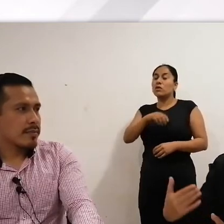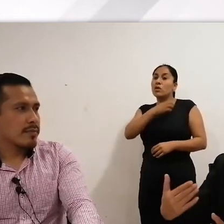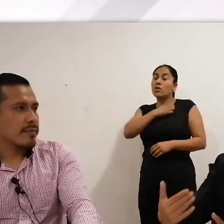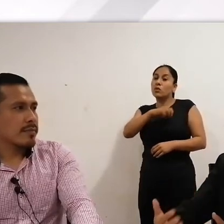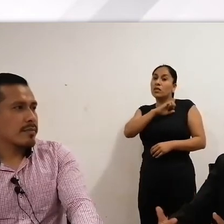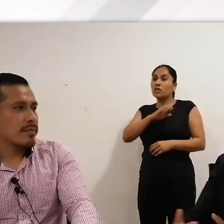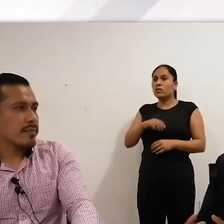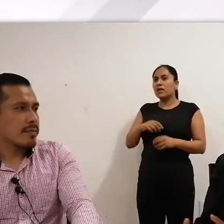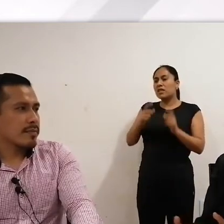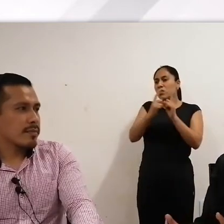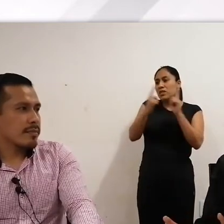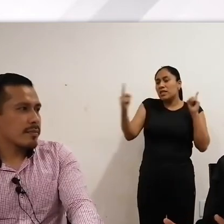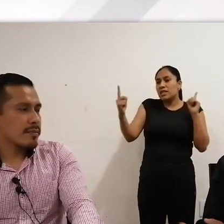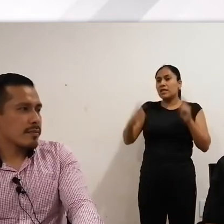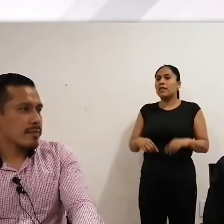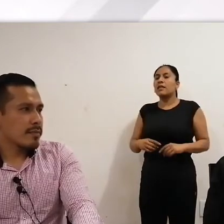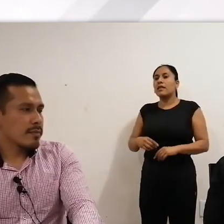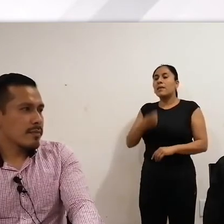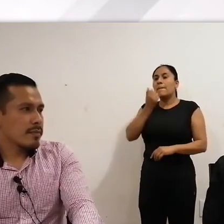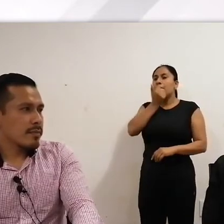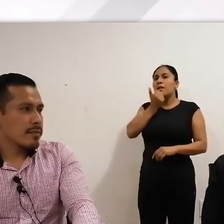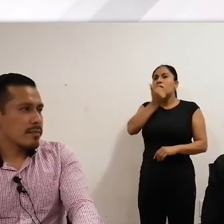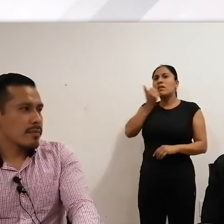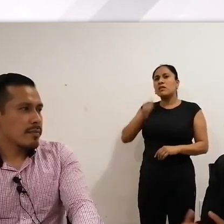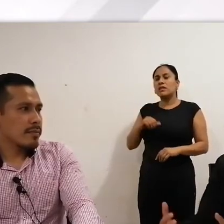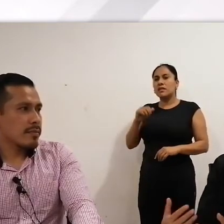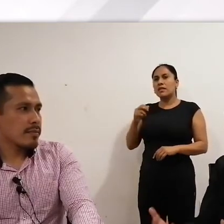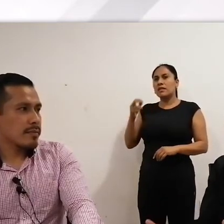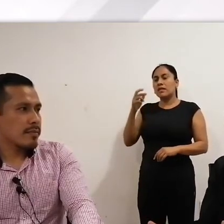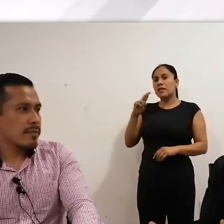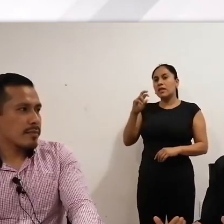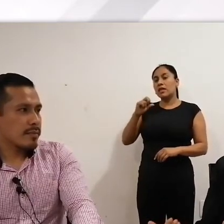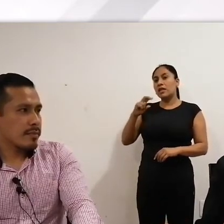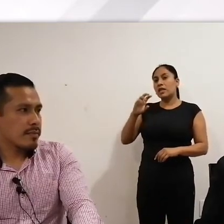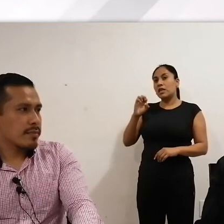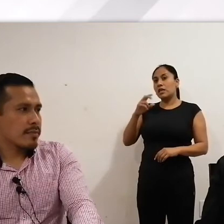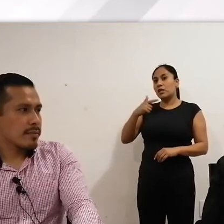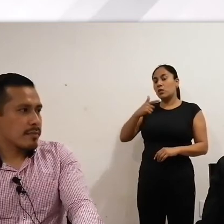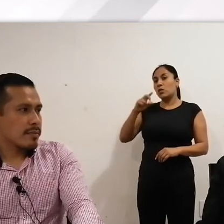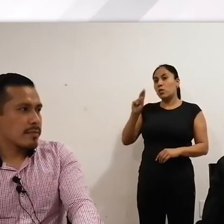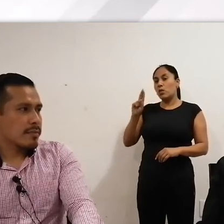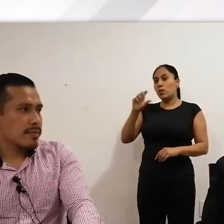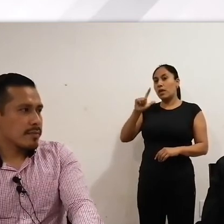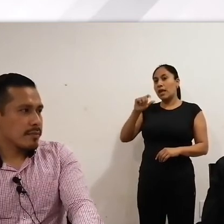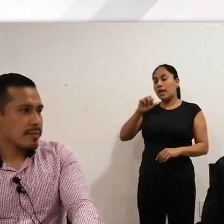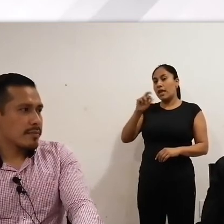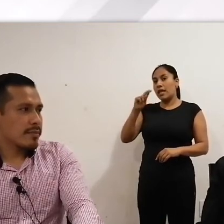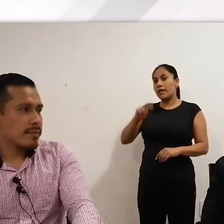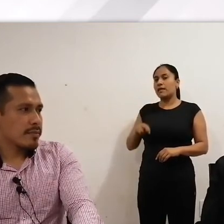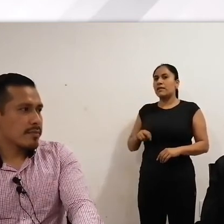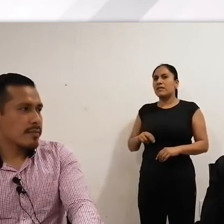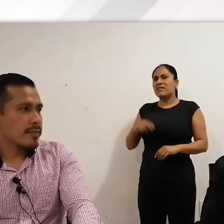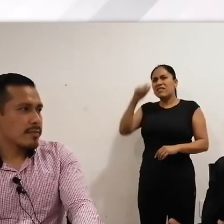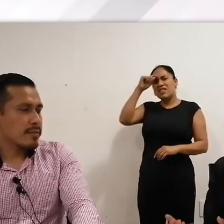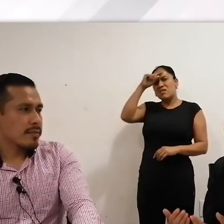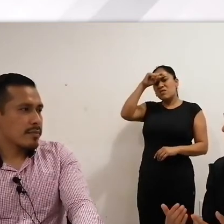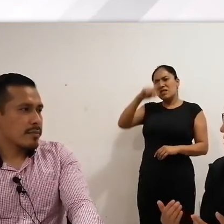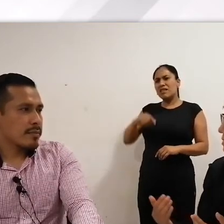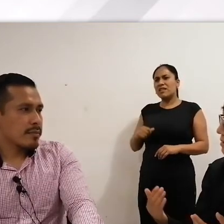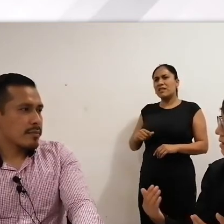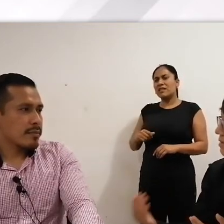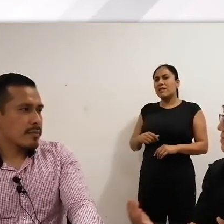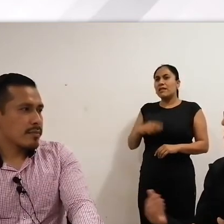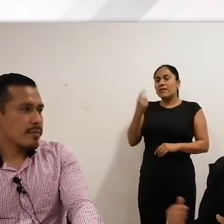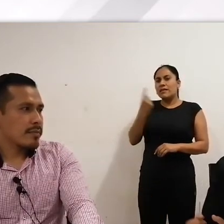para un estudiante de una escuela regular, para una familia fue difícil este proceso,